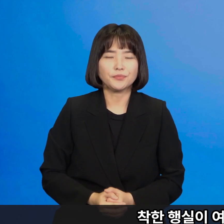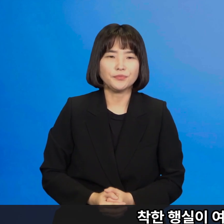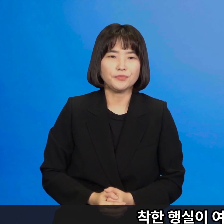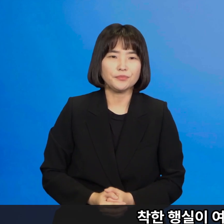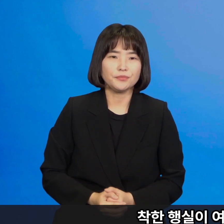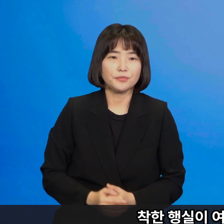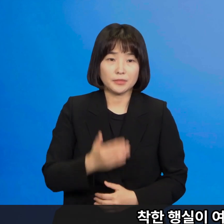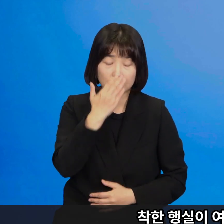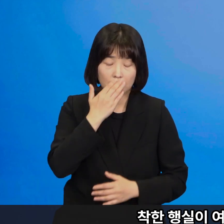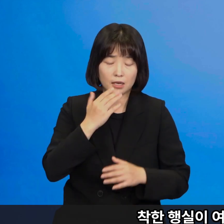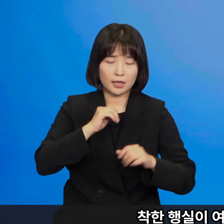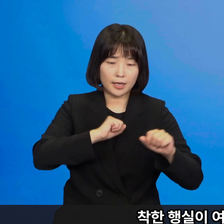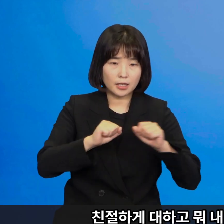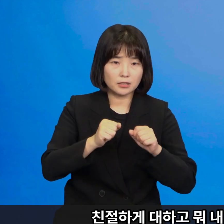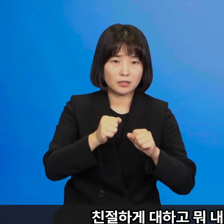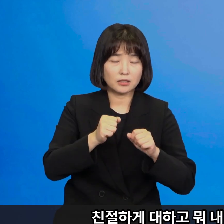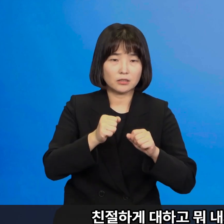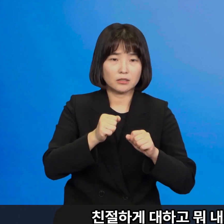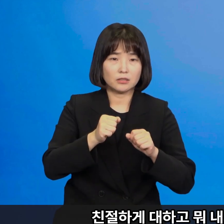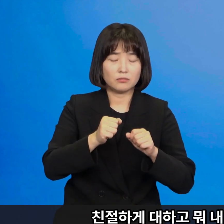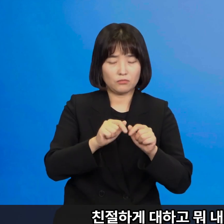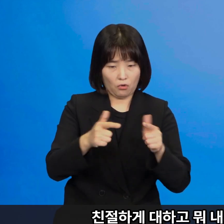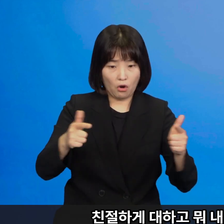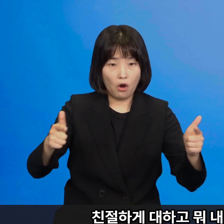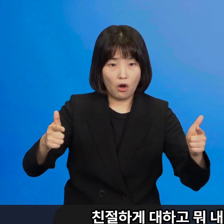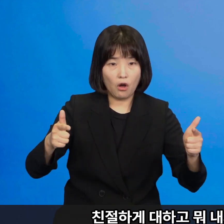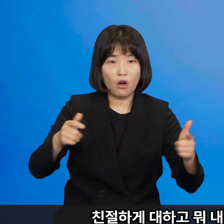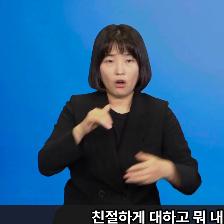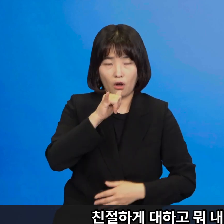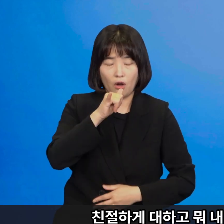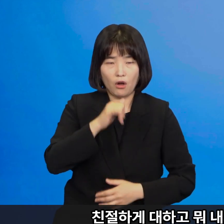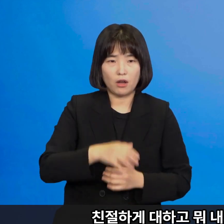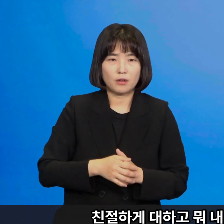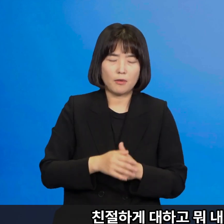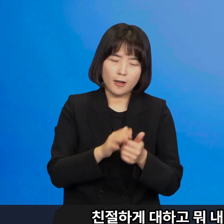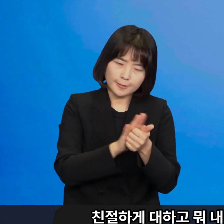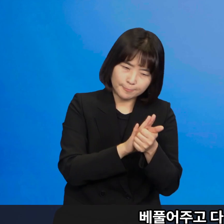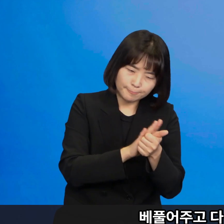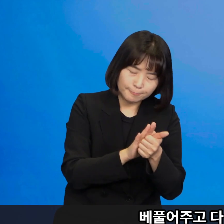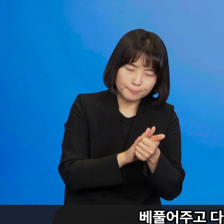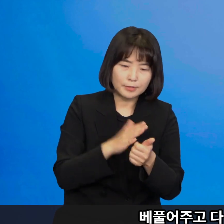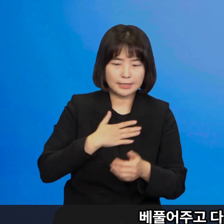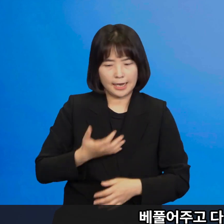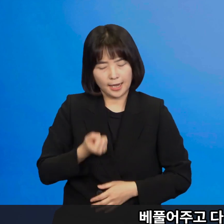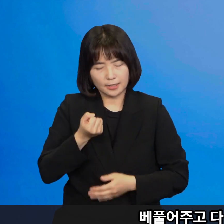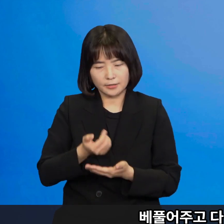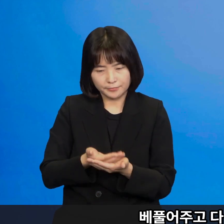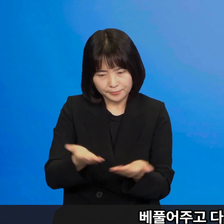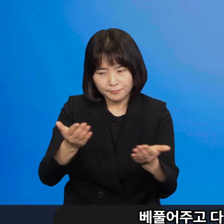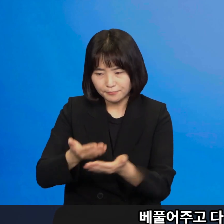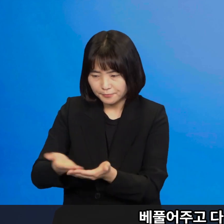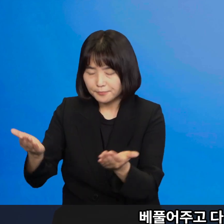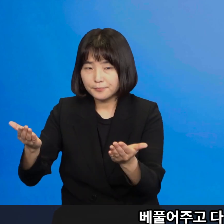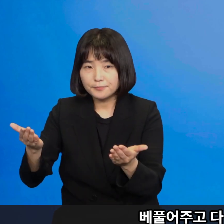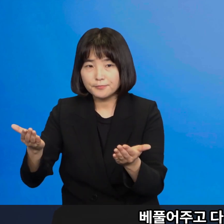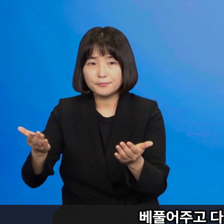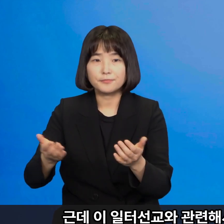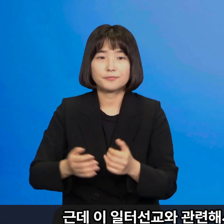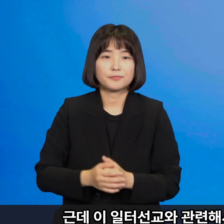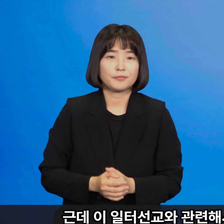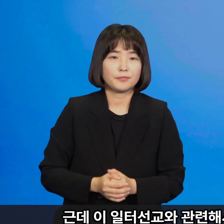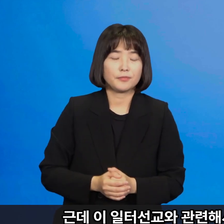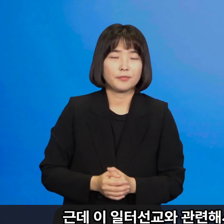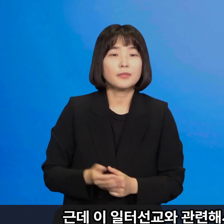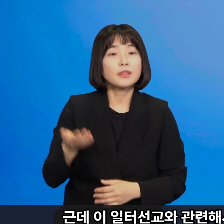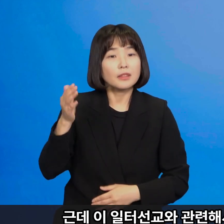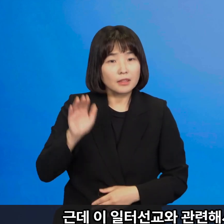착한 행실이 여러 가지가 있어요. 친절하게 대하고 내가 가진 것을 나누어 주고 베풀어 주고 다 착한 행실입니다.